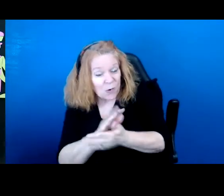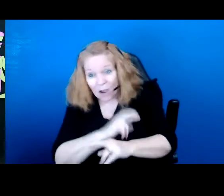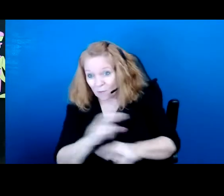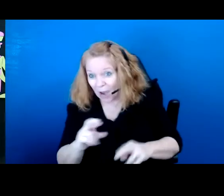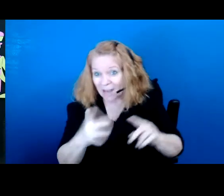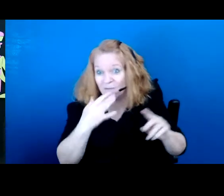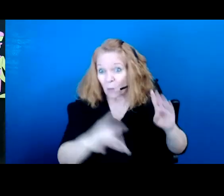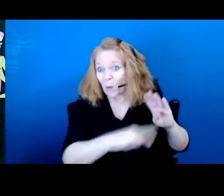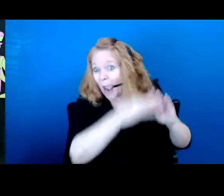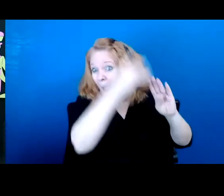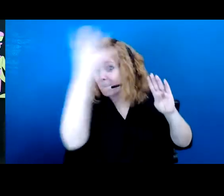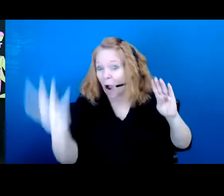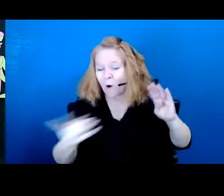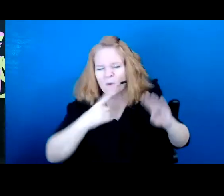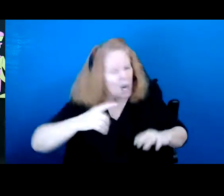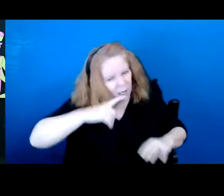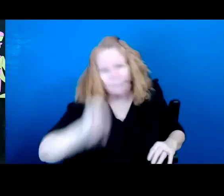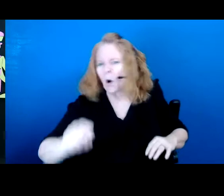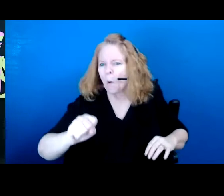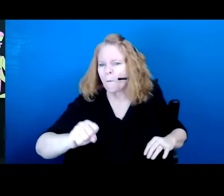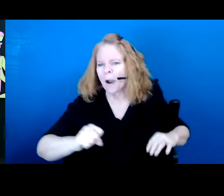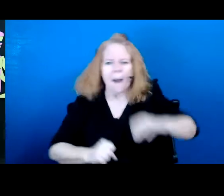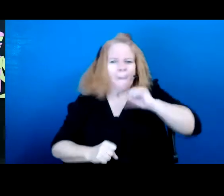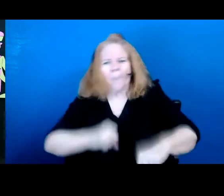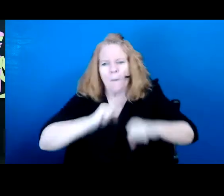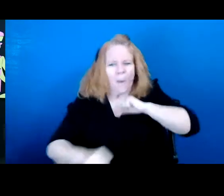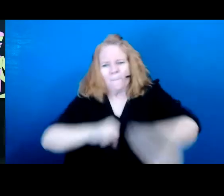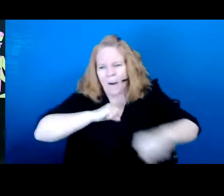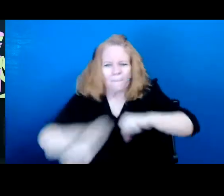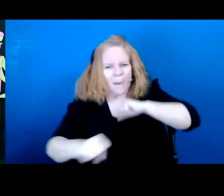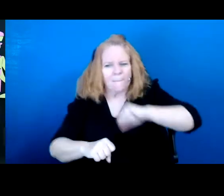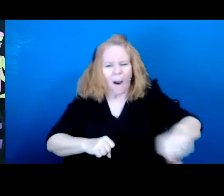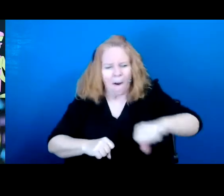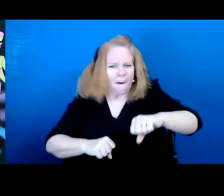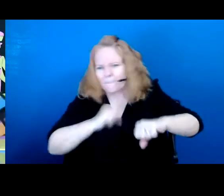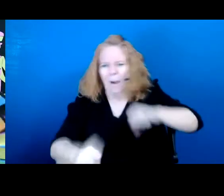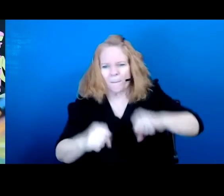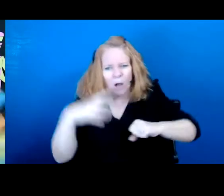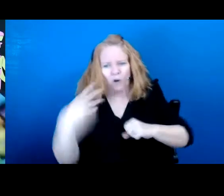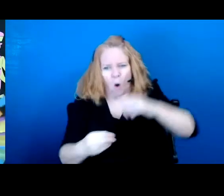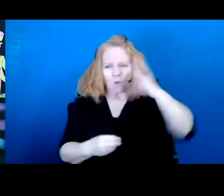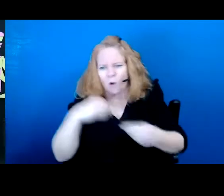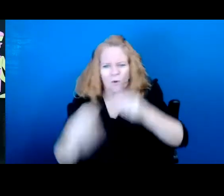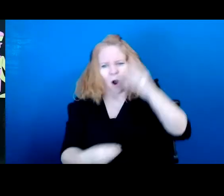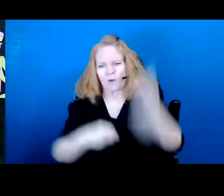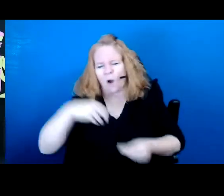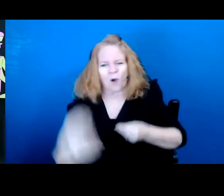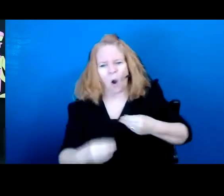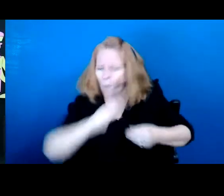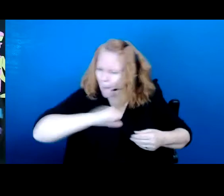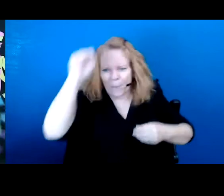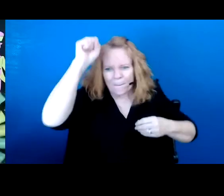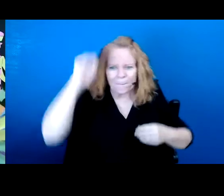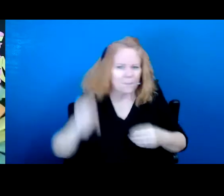escuela a él les va al arco iris listo le vamos a hacer pum pum pum pum pum pum pum pum y